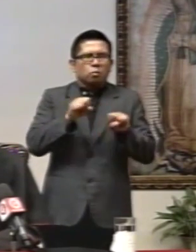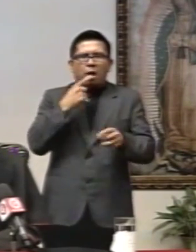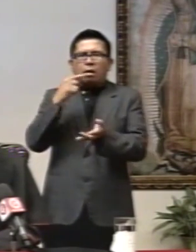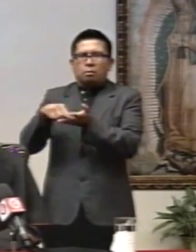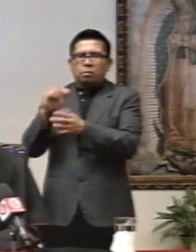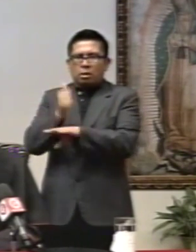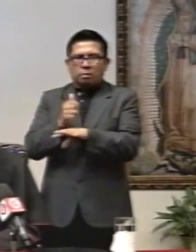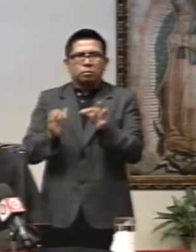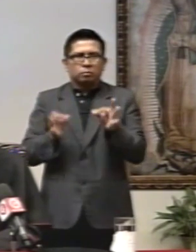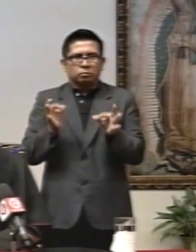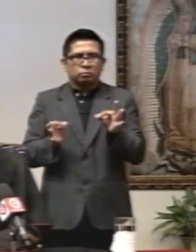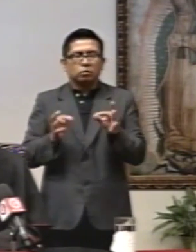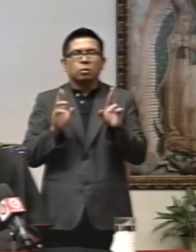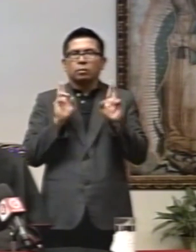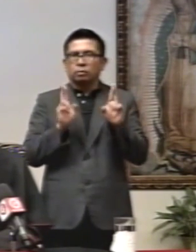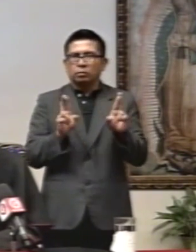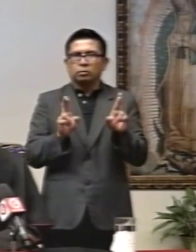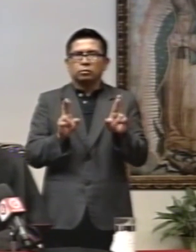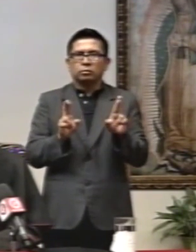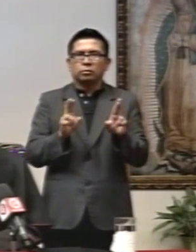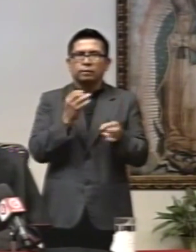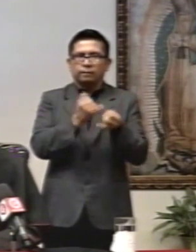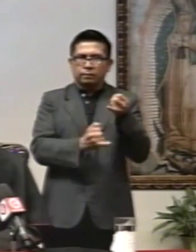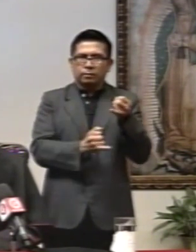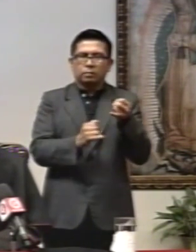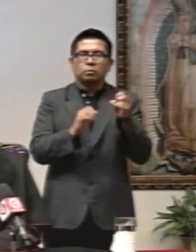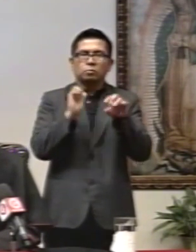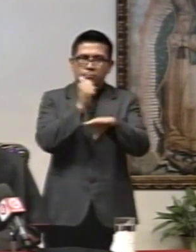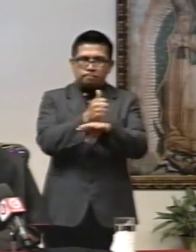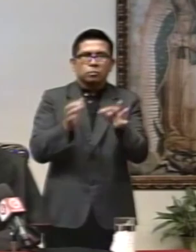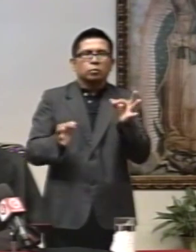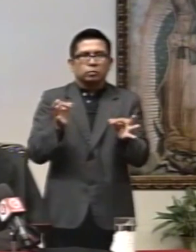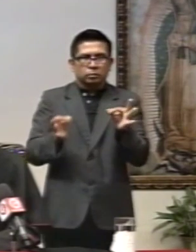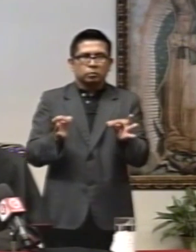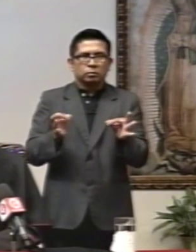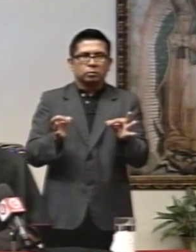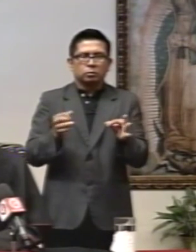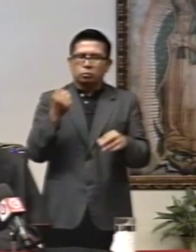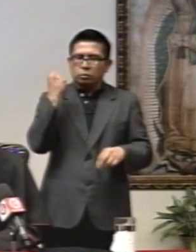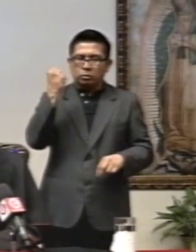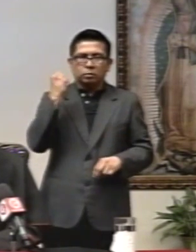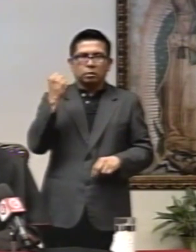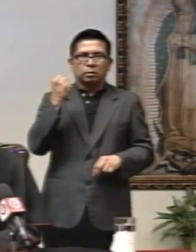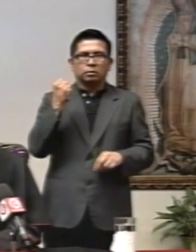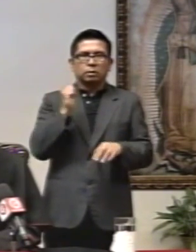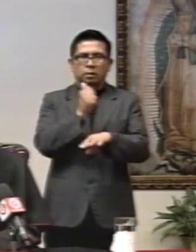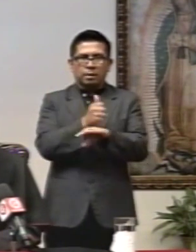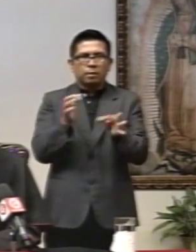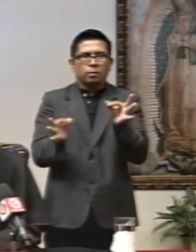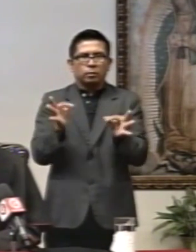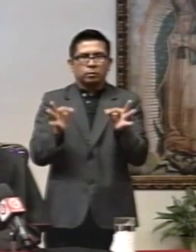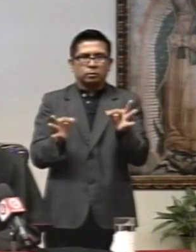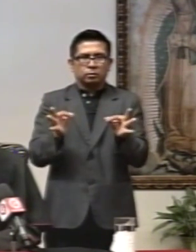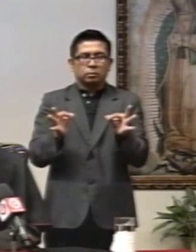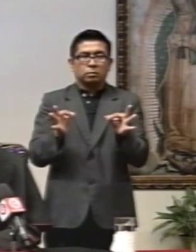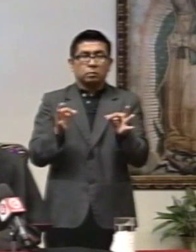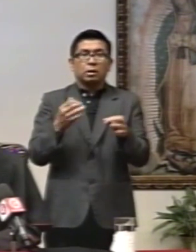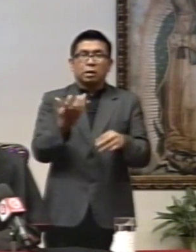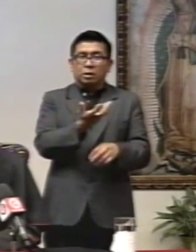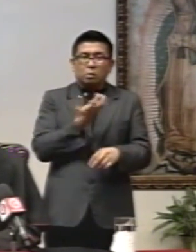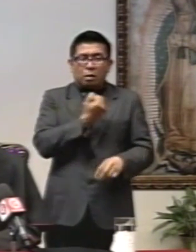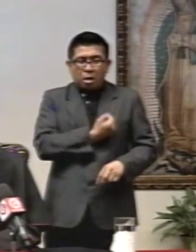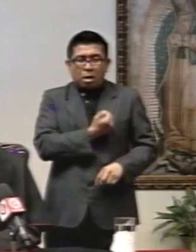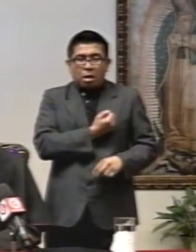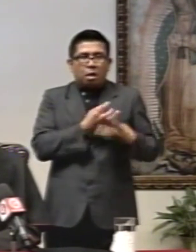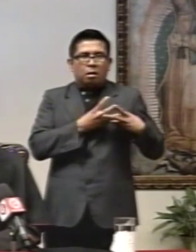obtengan justicia. Ojalá que finalmente haya justicia. Eso es muy importante para que sane el